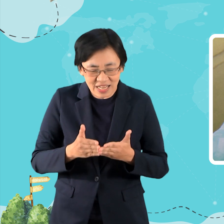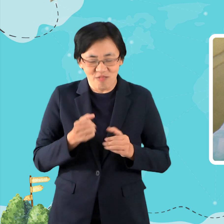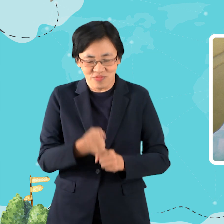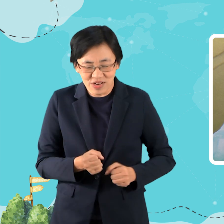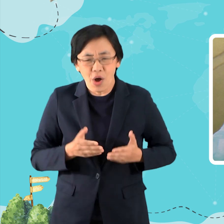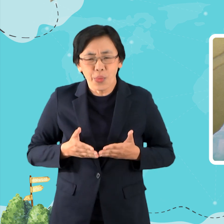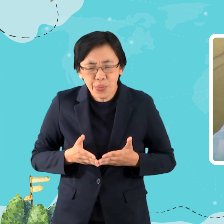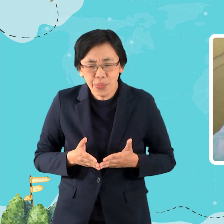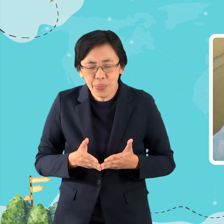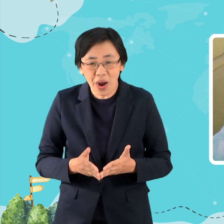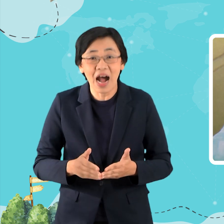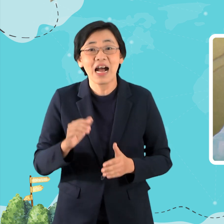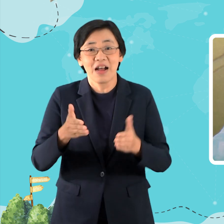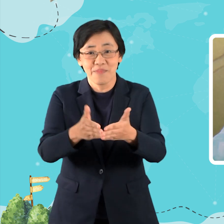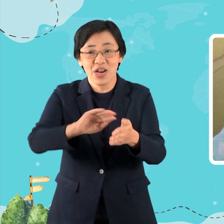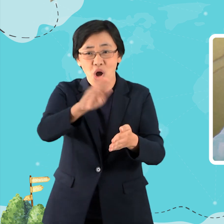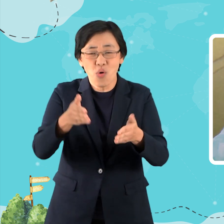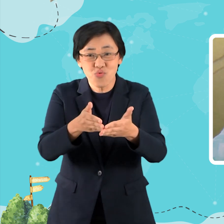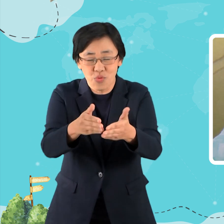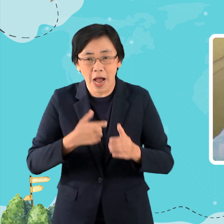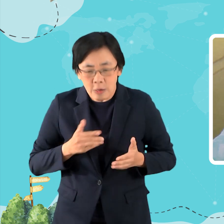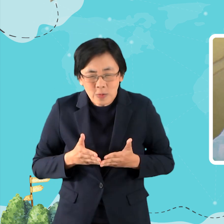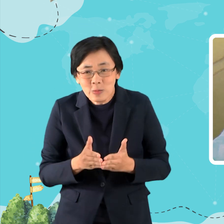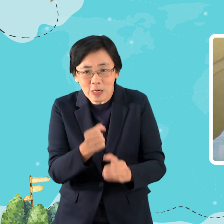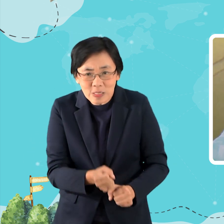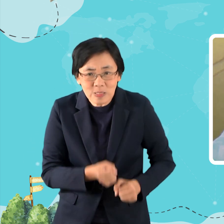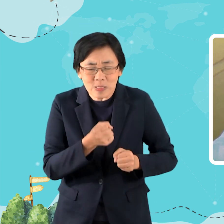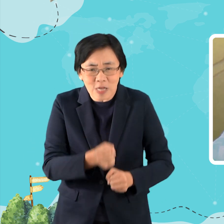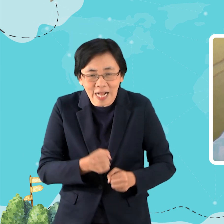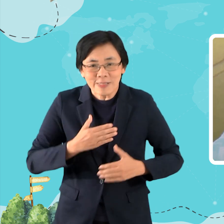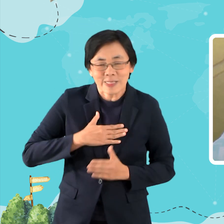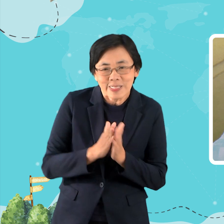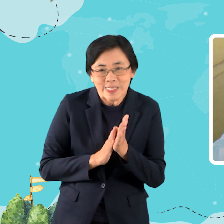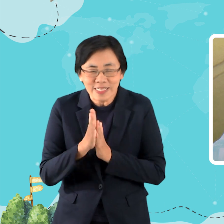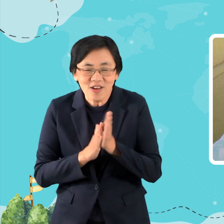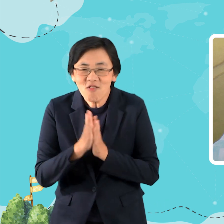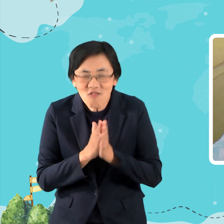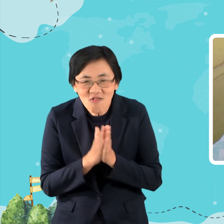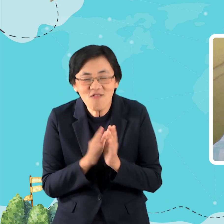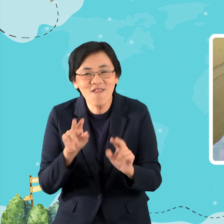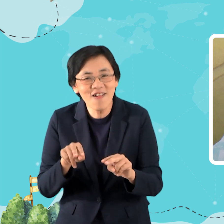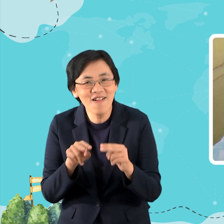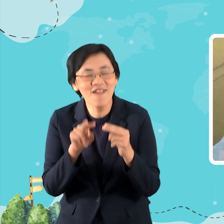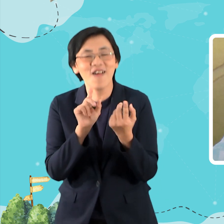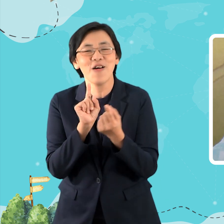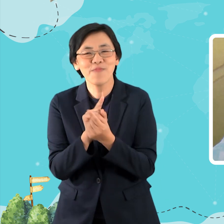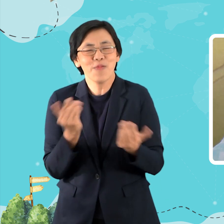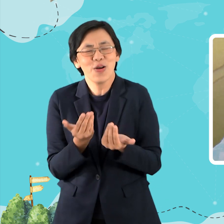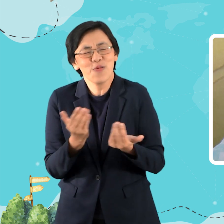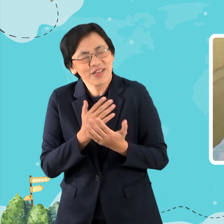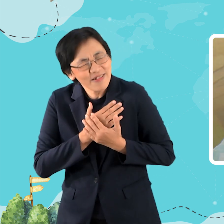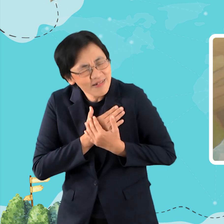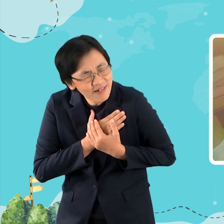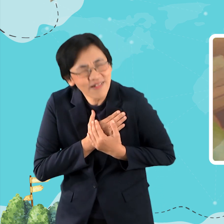างไปยังเรือลำใหญ่ลำนั้นด้วยความตื่นเต้นเธอกำลังจะได้พบหน้ามานิสอันเป็นที่รักแล้